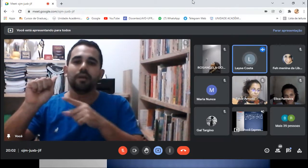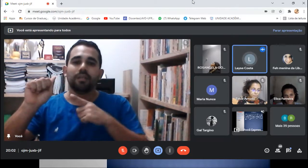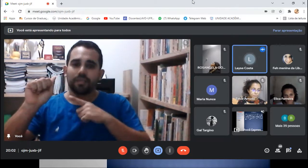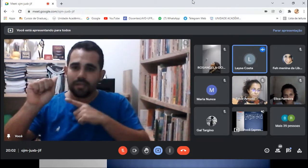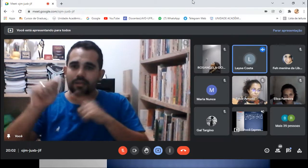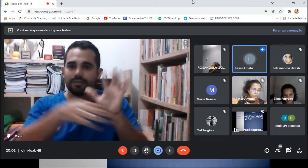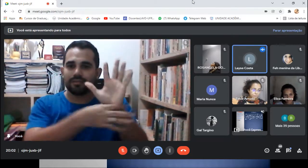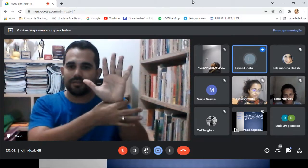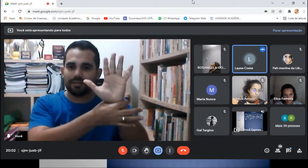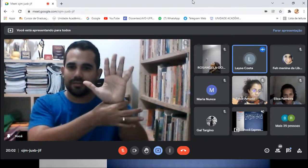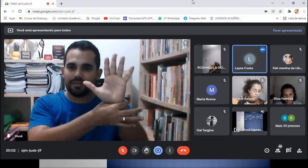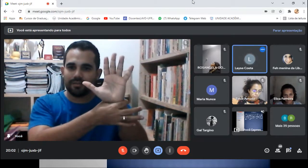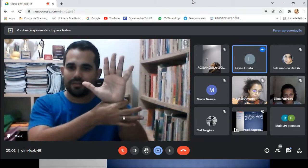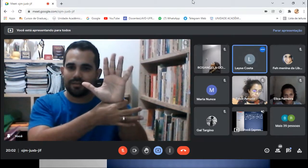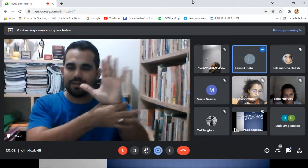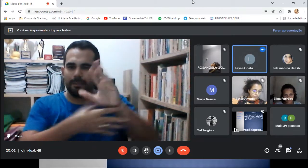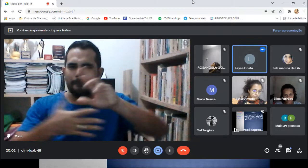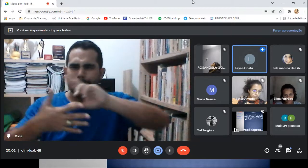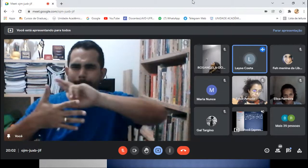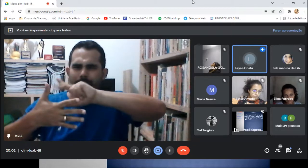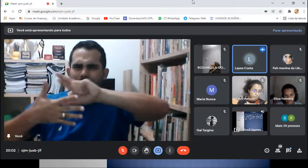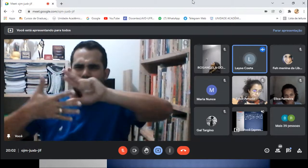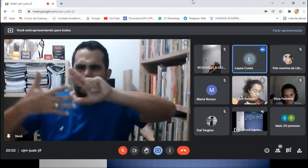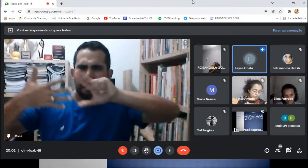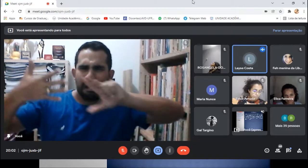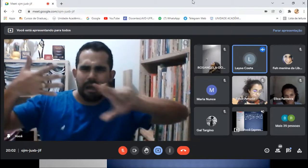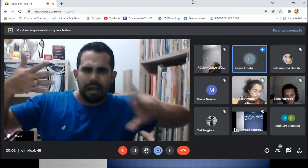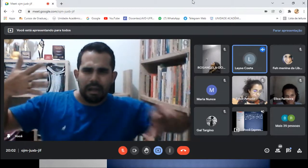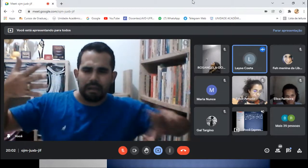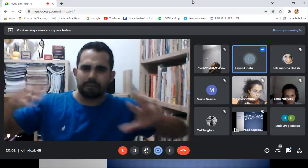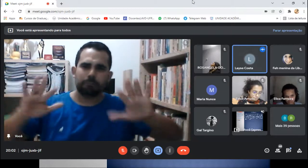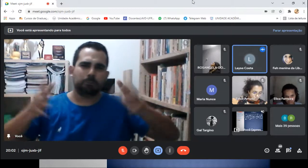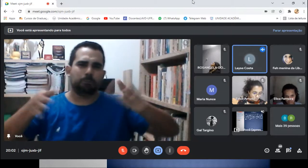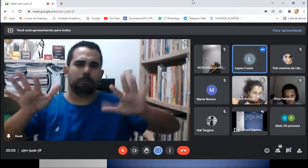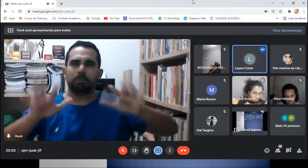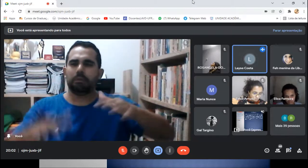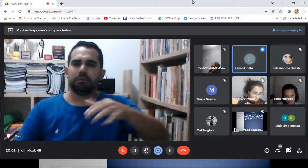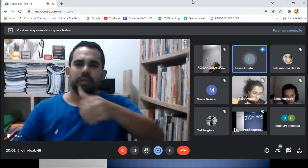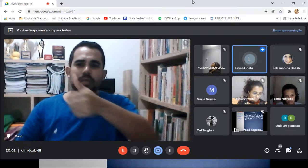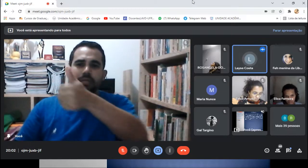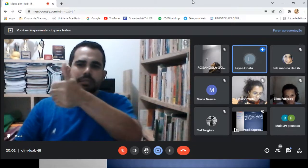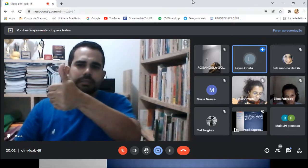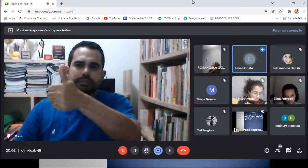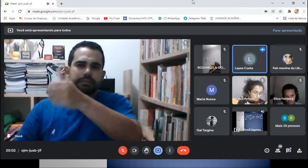o signema, que são as configurações de mão. Então, existem várias configurações de